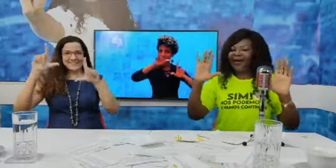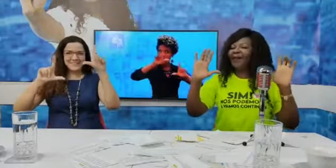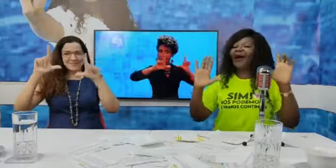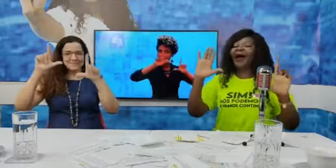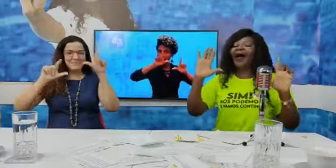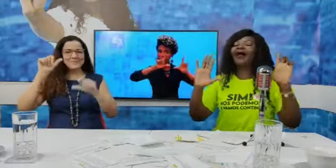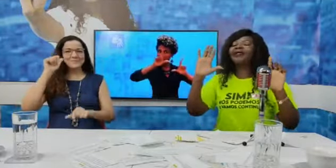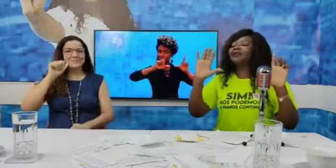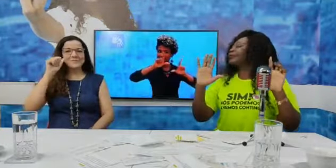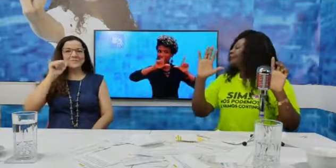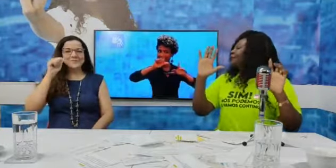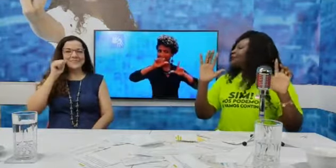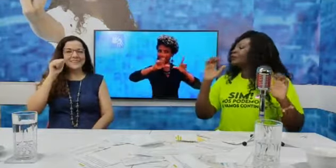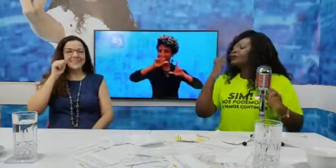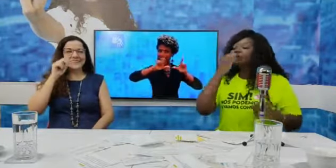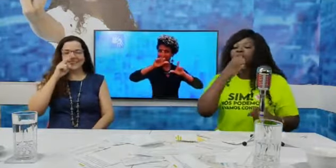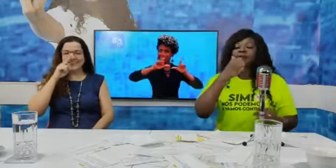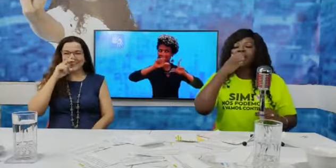Programa.